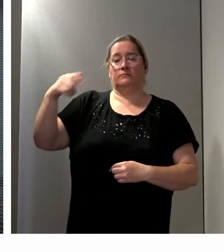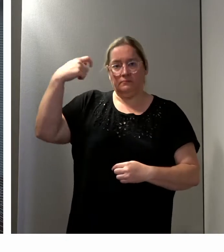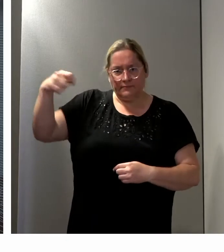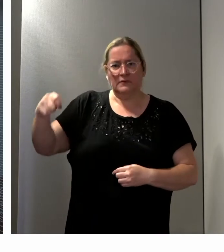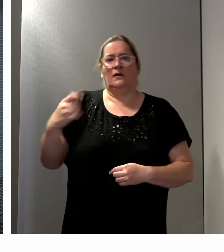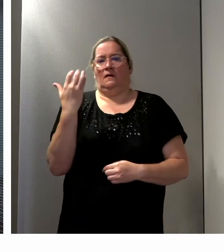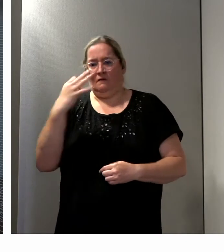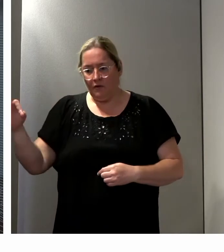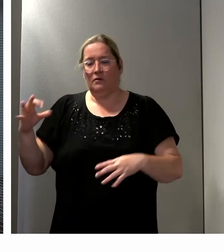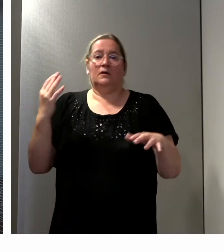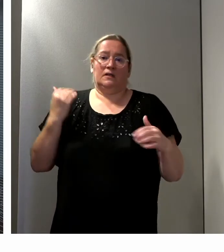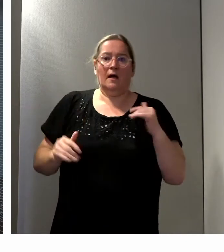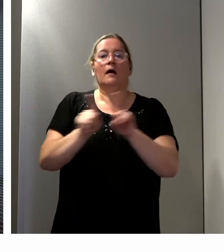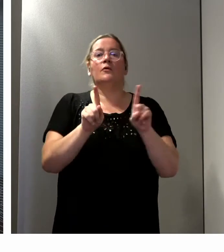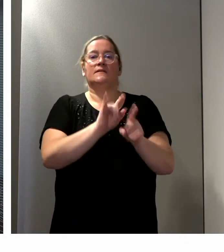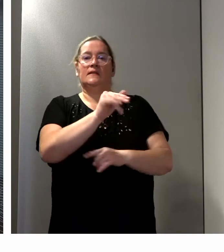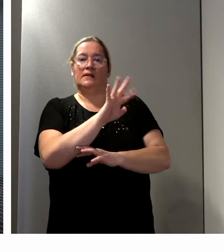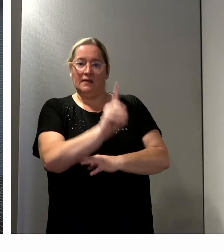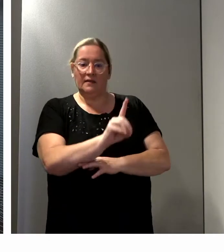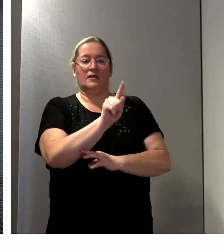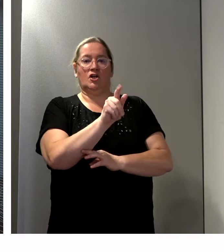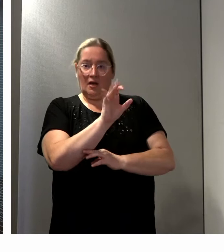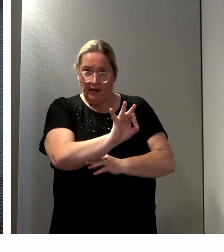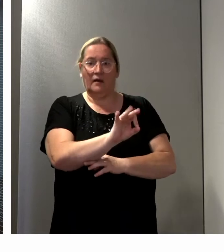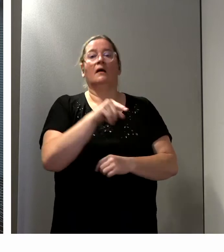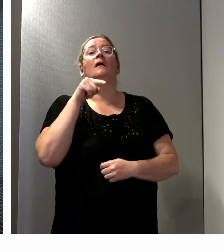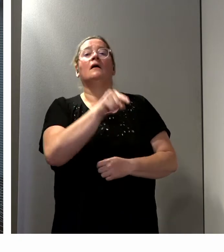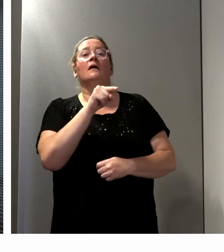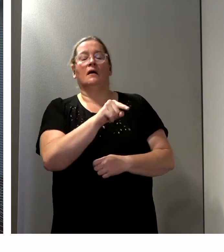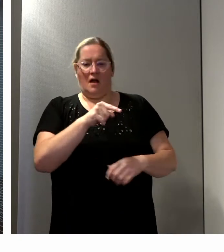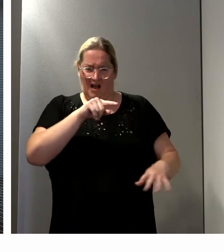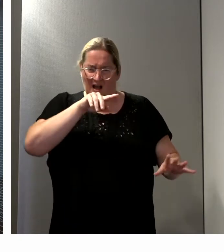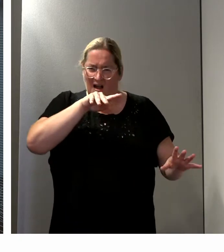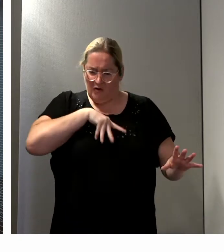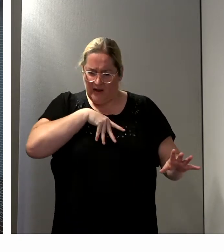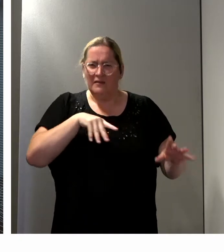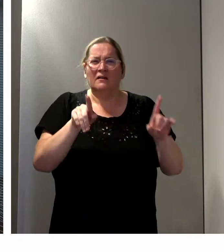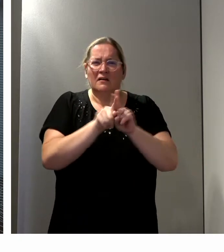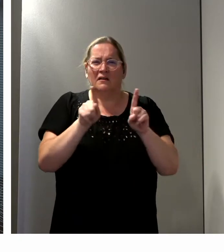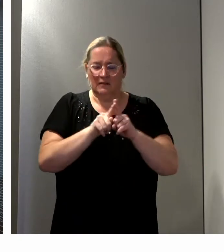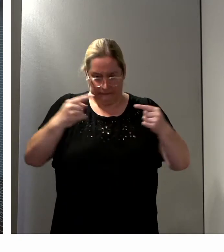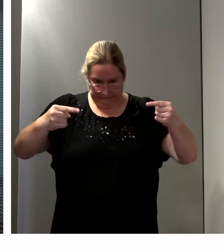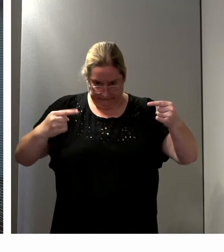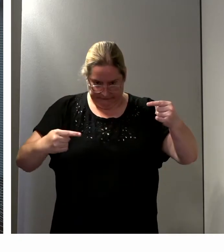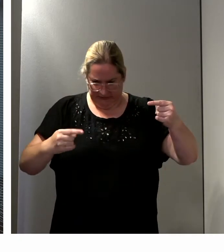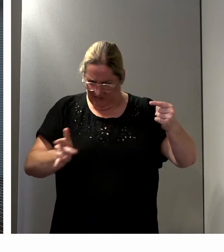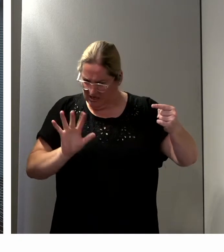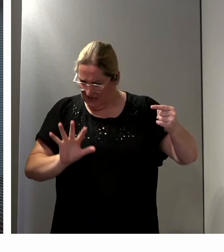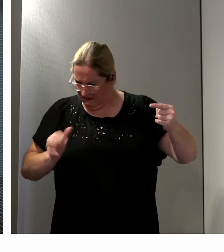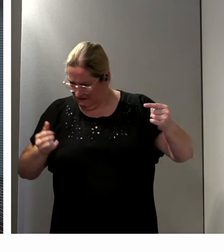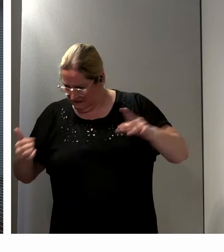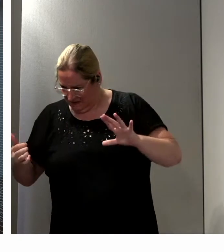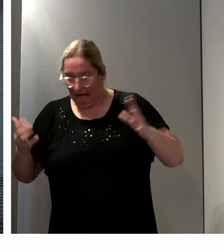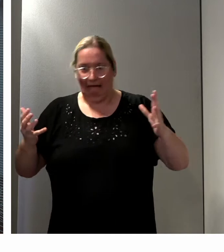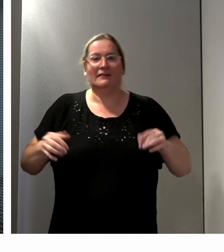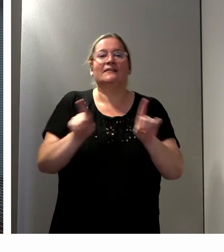Handicap. Ingrid Géret, avocate. Et je ne vois plus la suite, page 5, 6, 7, voilà.